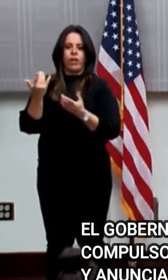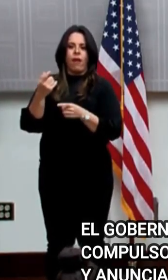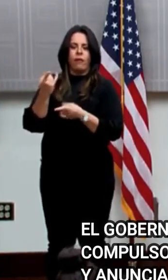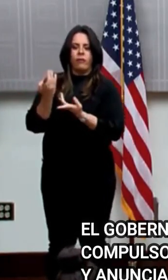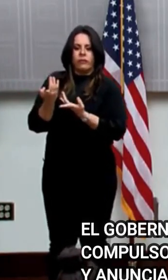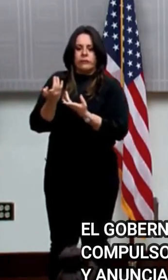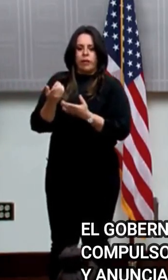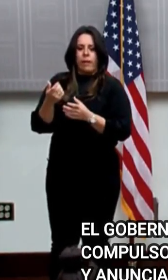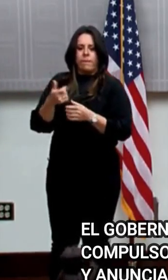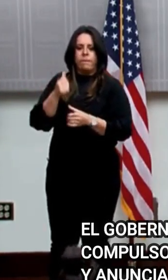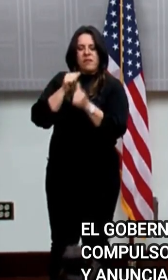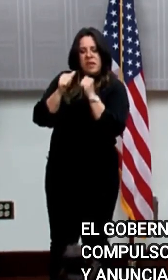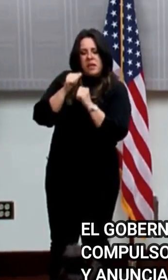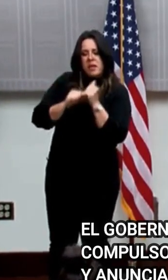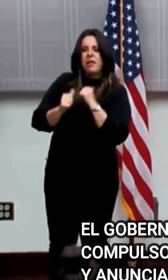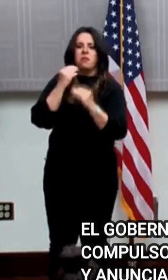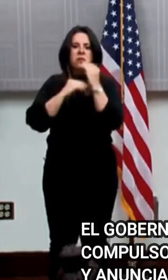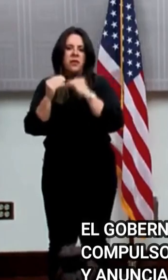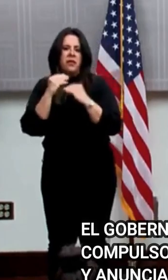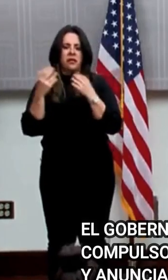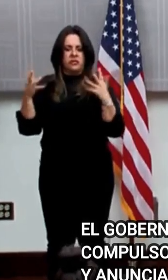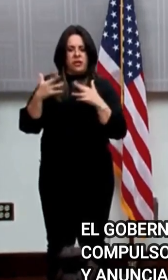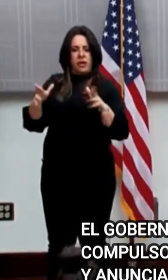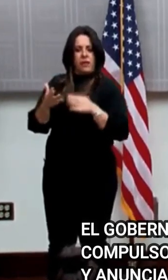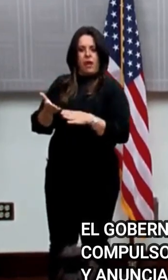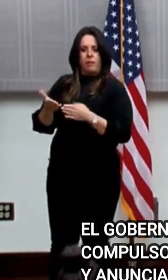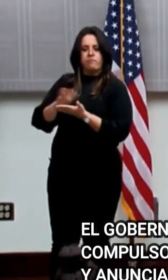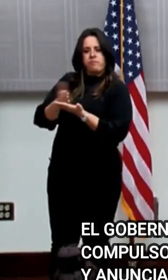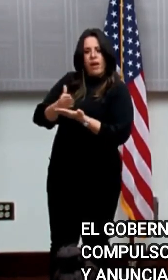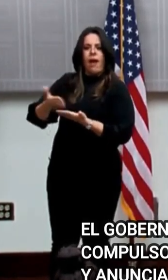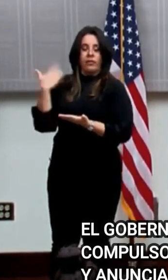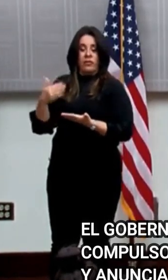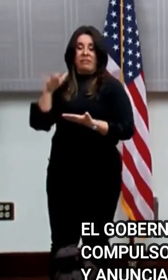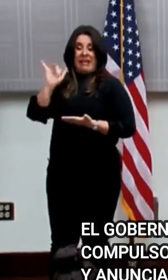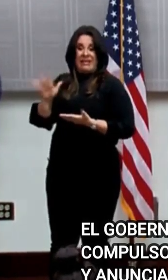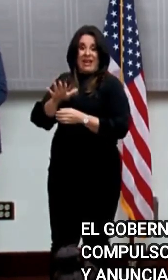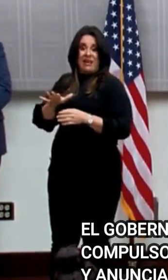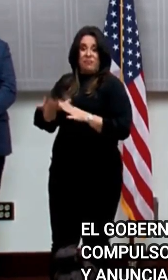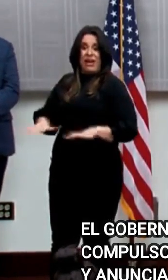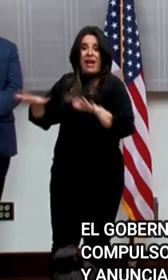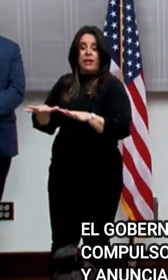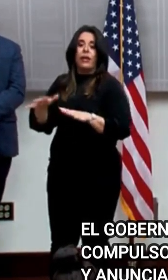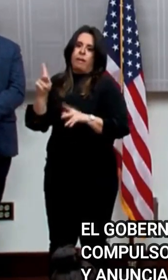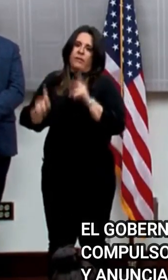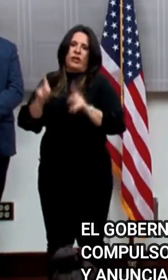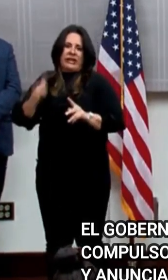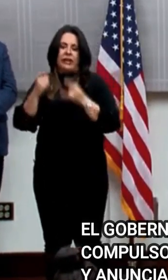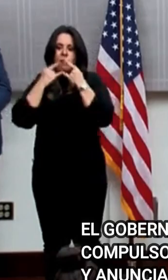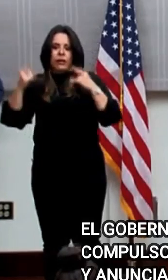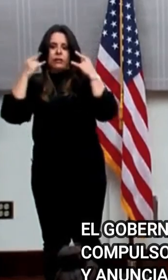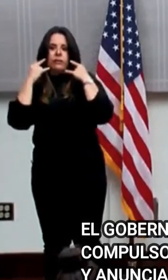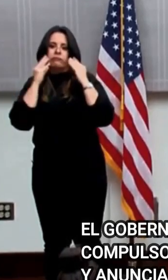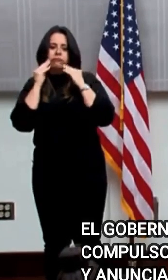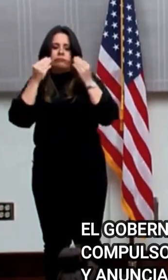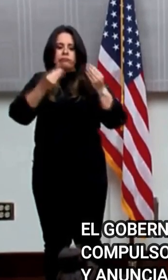tecnología de puerto rico- trips y del departamento de transportación y obras públicas en cuanto a las nuevas medidas para restaurantes y